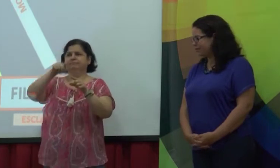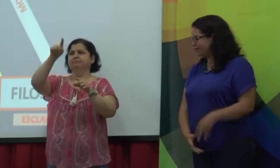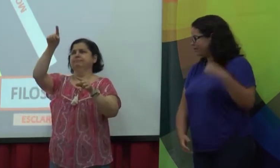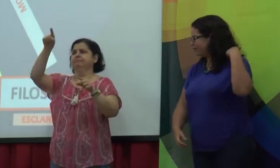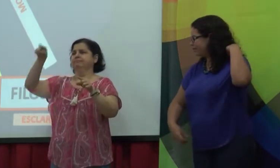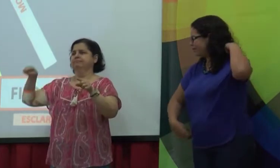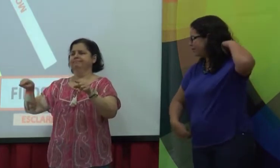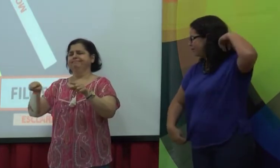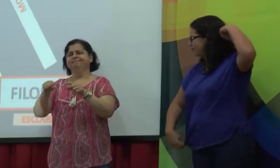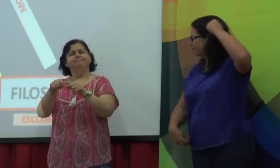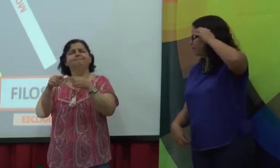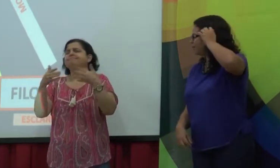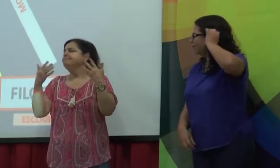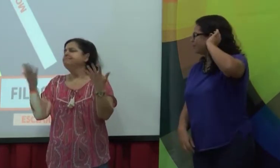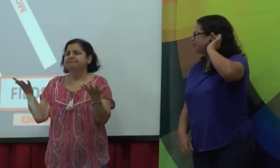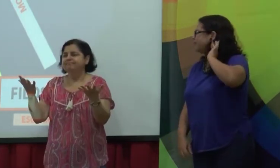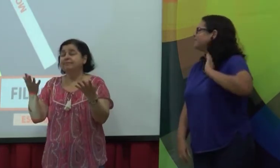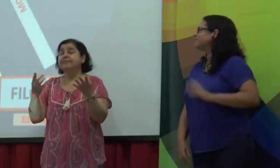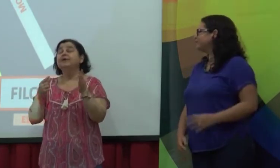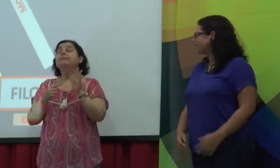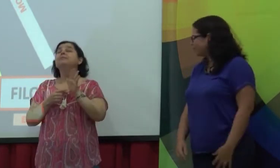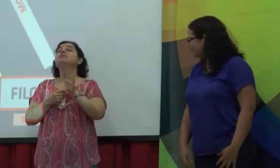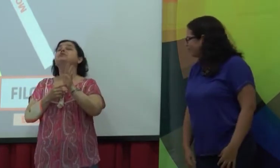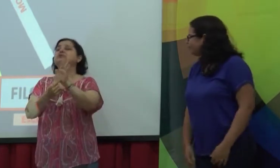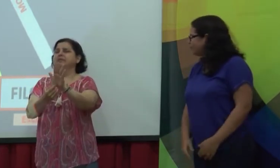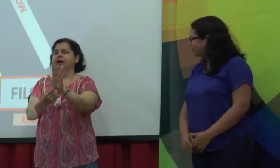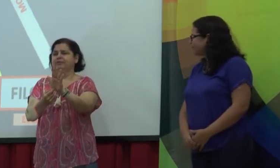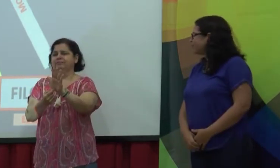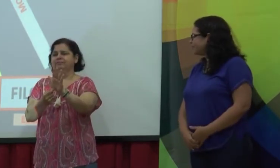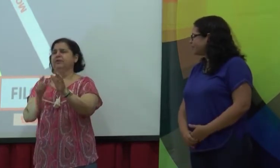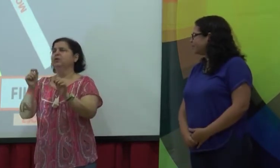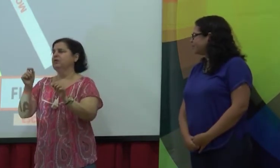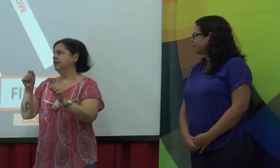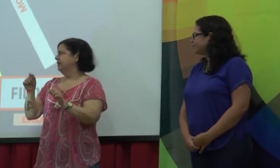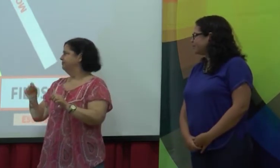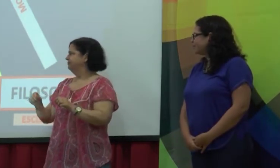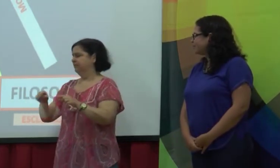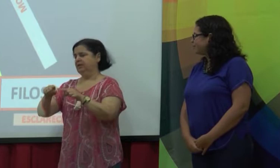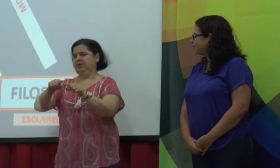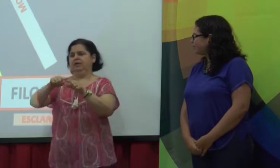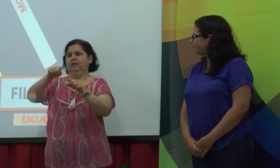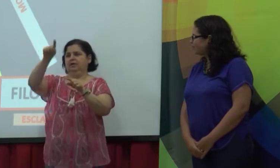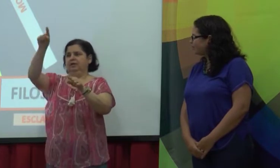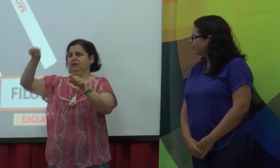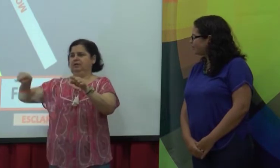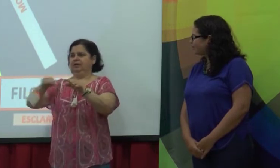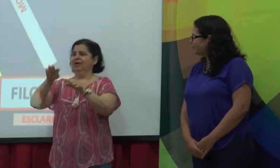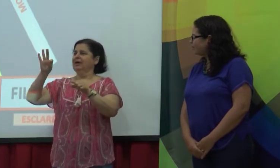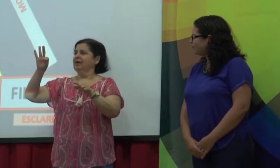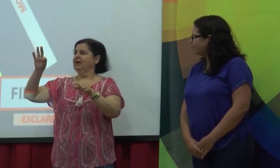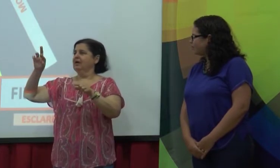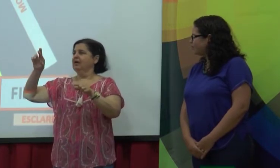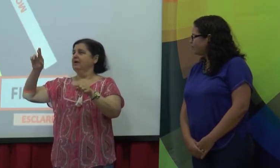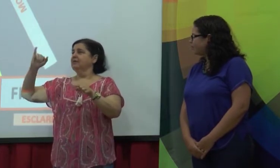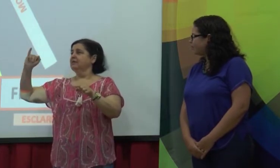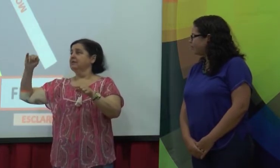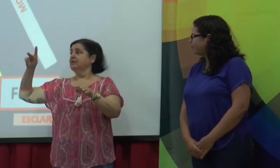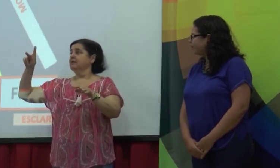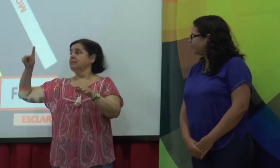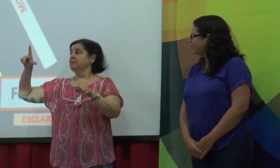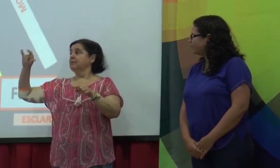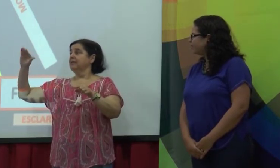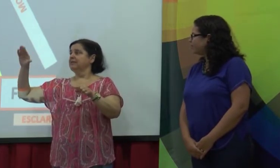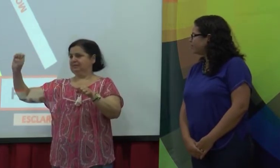olha a importância dessa tríplice na doutrina espírita. Ela vem nos mostrar que esse